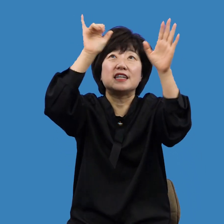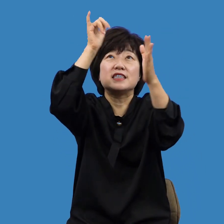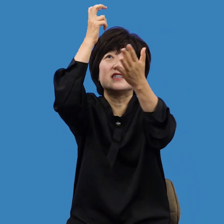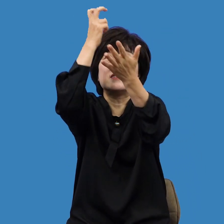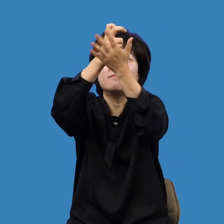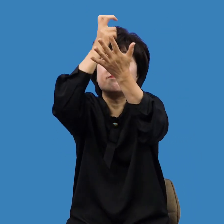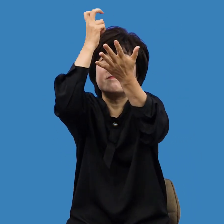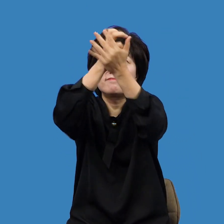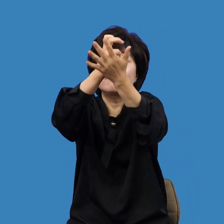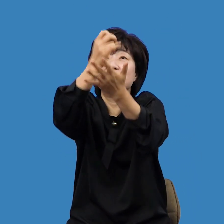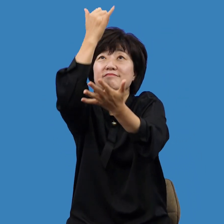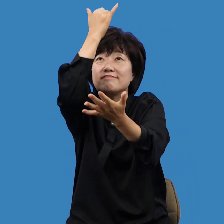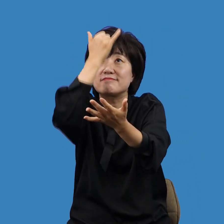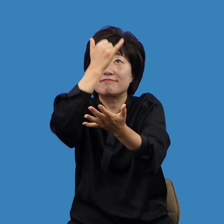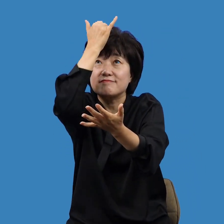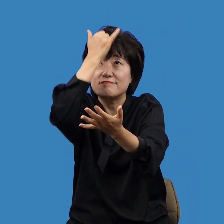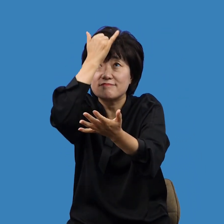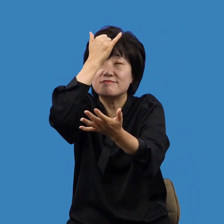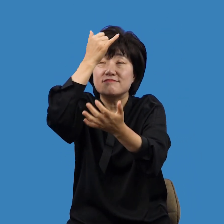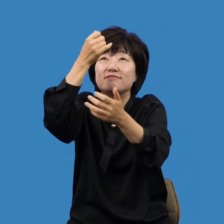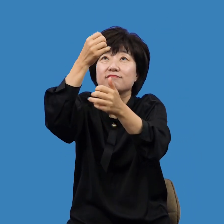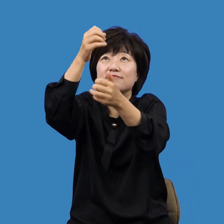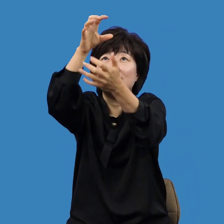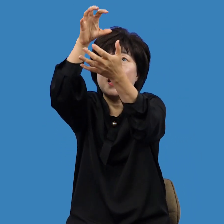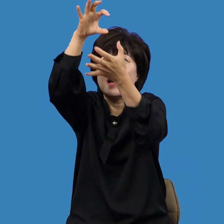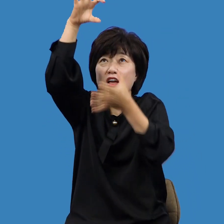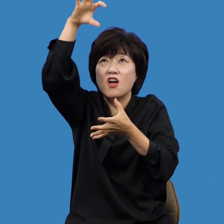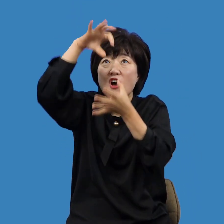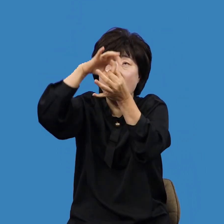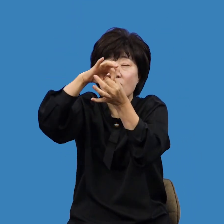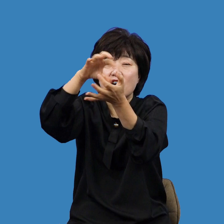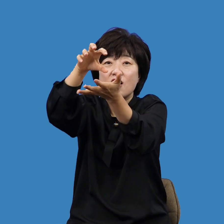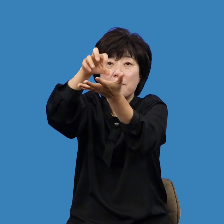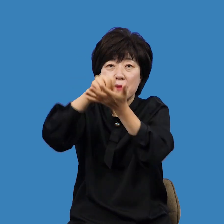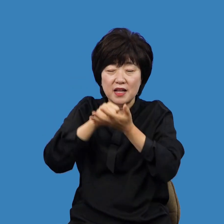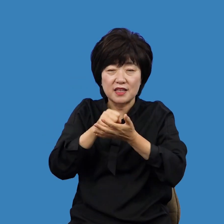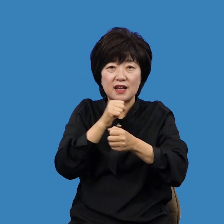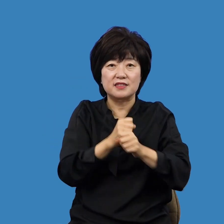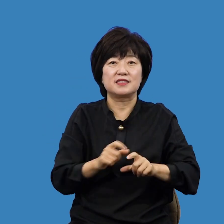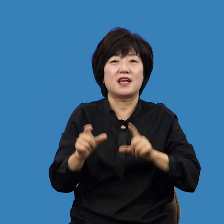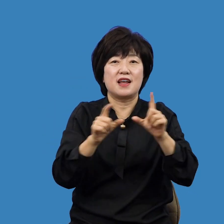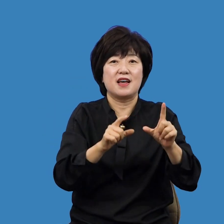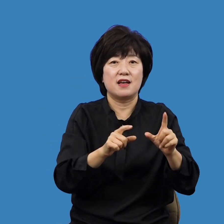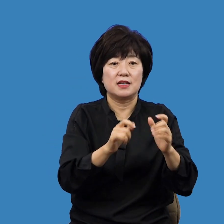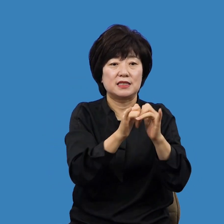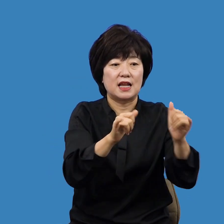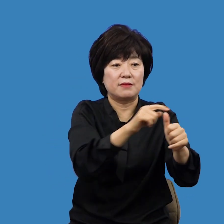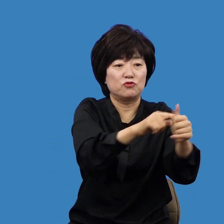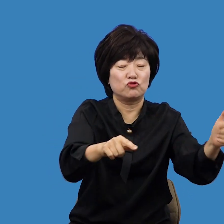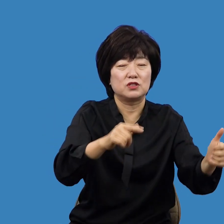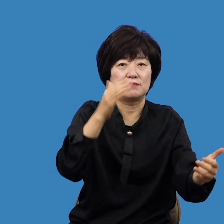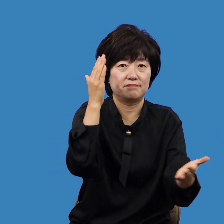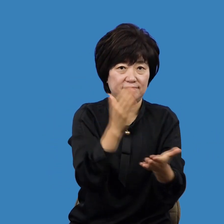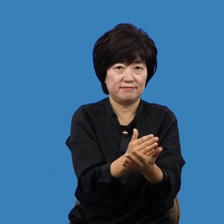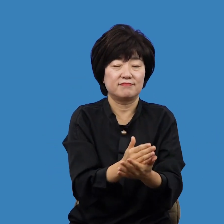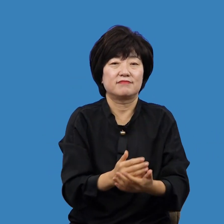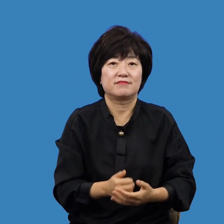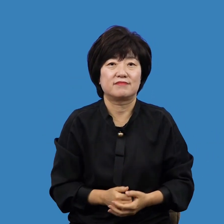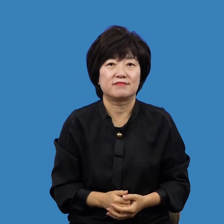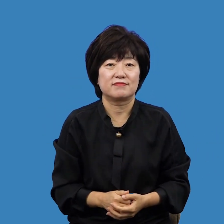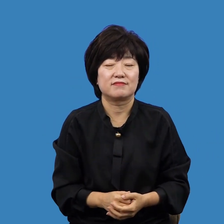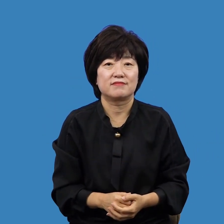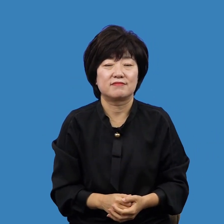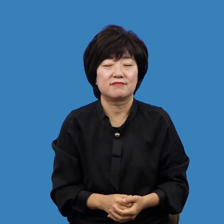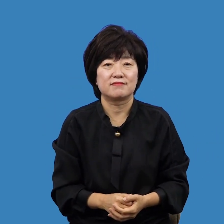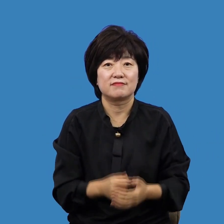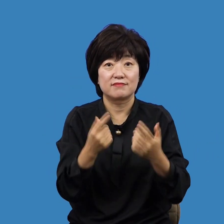도덕과 윤리의 근거가 우리에게 영향을 미친다는 거예요. 그래서 사람이 살인을 하면 안 된다는 거야. 이해가 되세요? 자